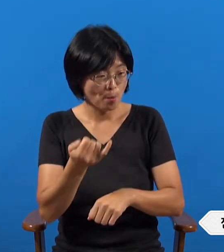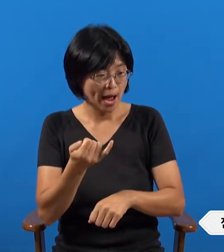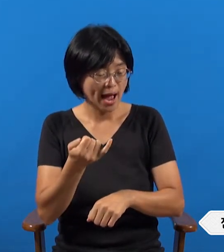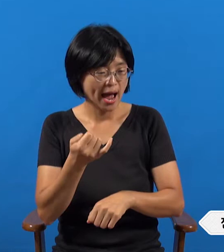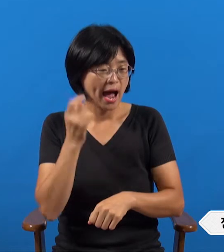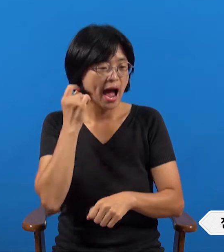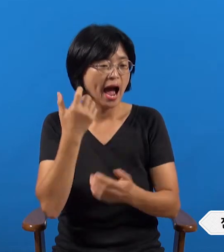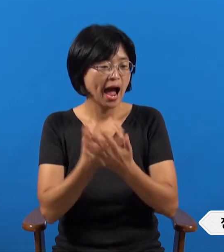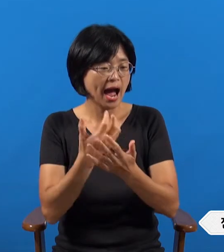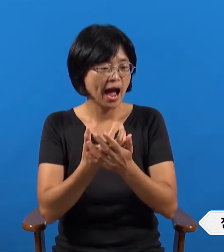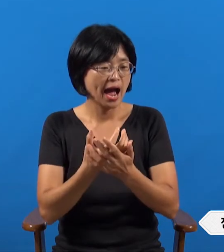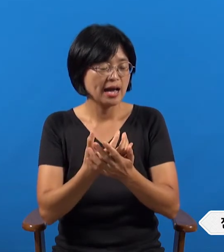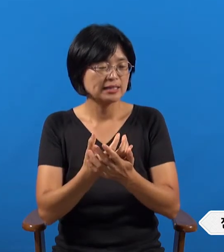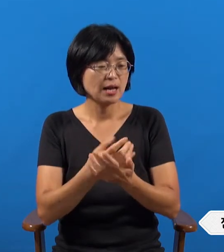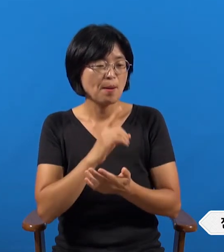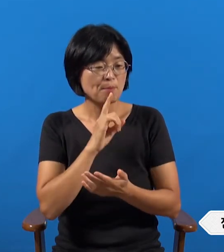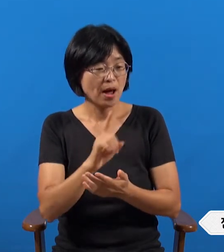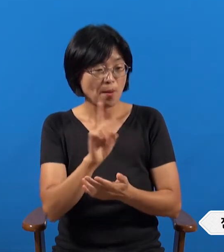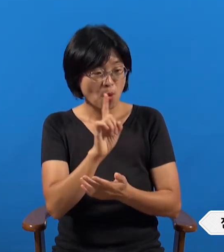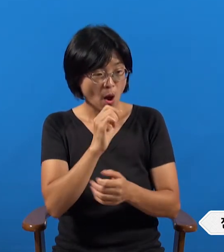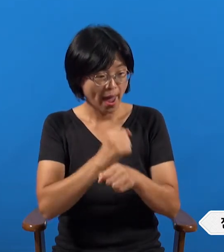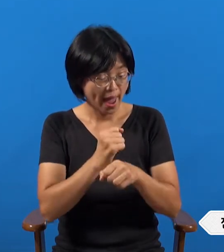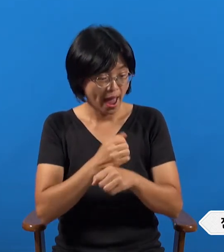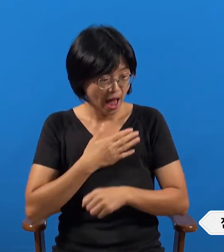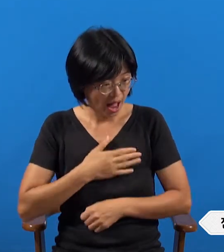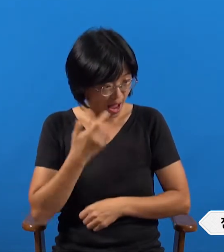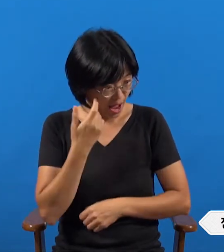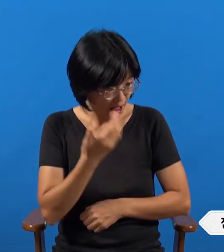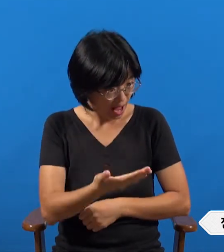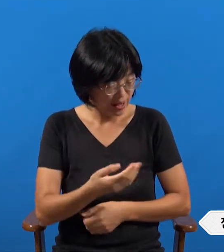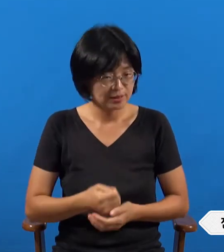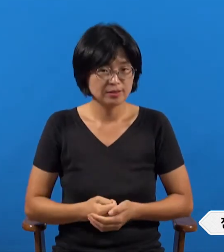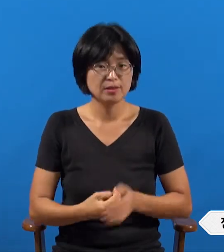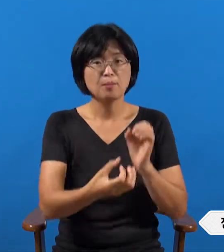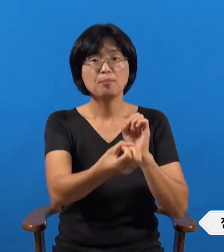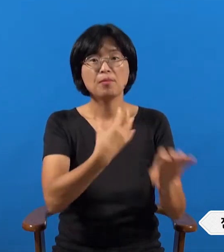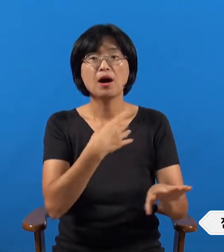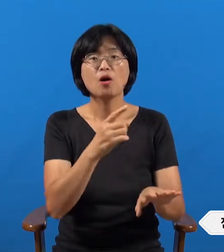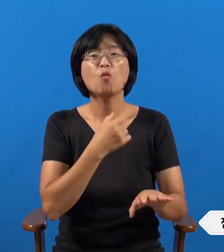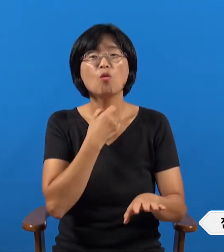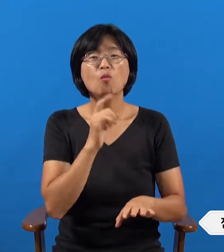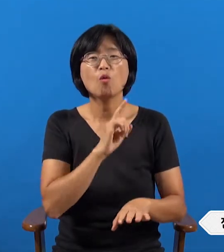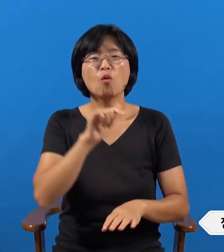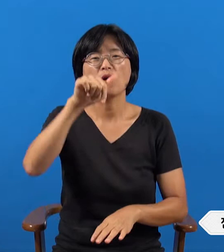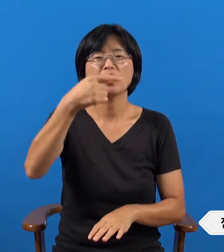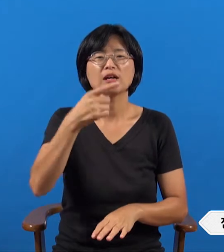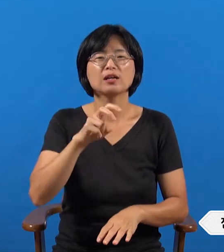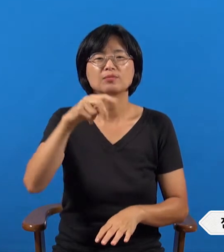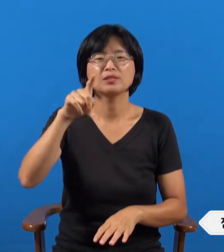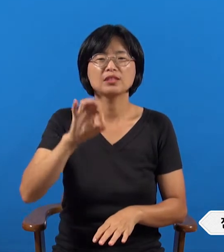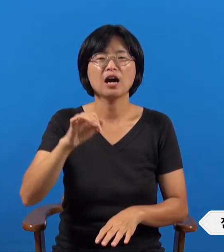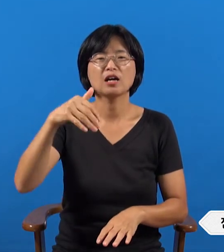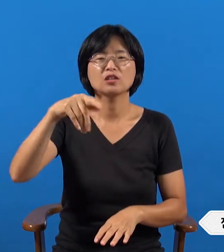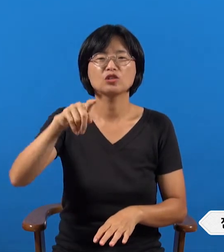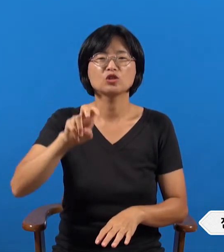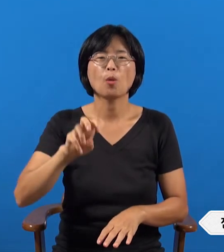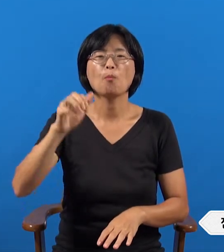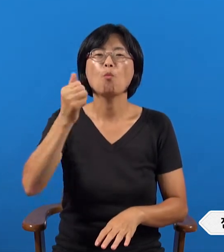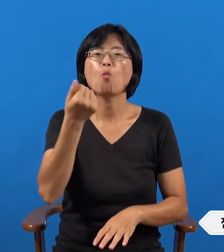엄마를 한자성어로 뭐라 그러지? 라고 했습니다. 듣고 싶은 답은